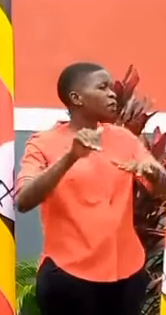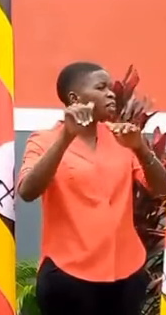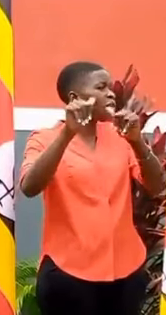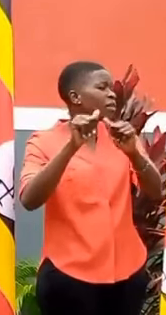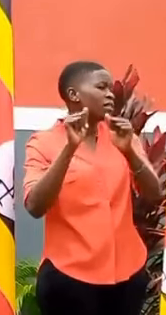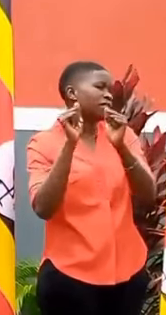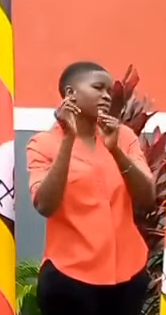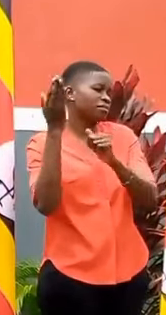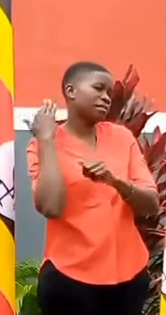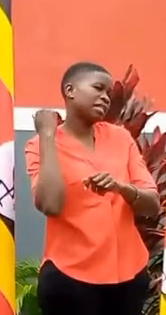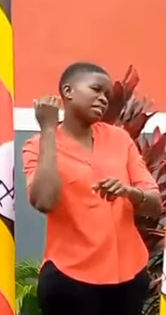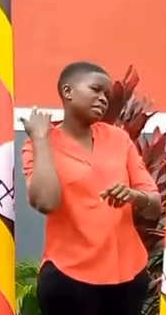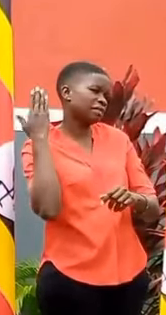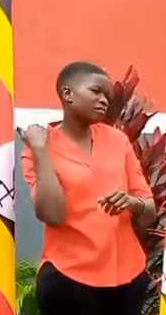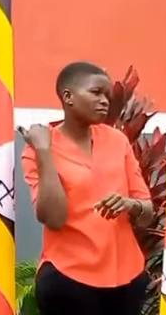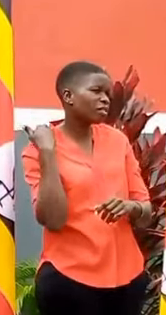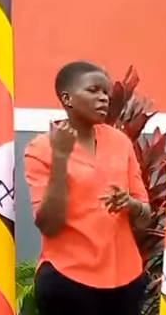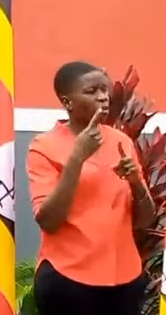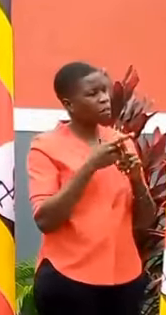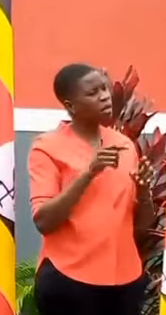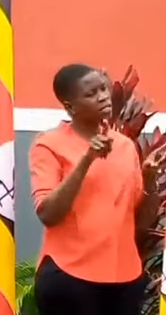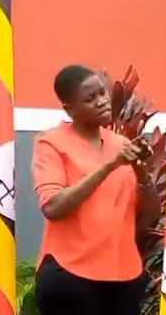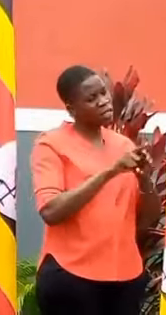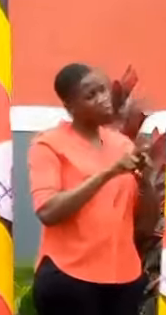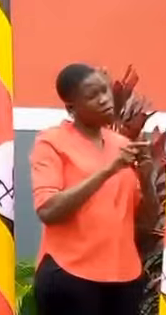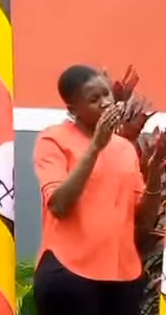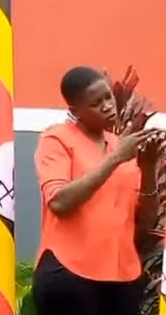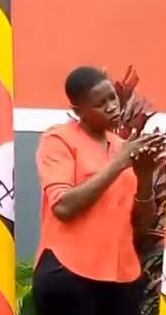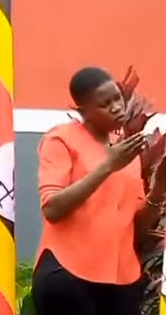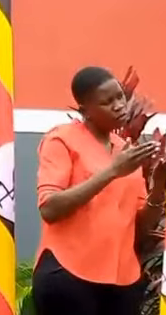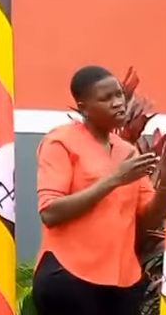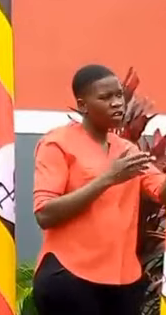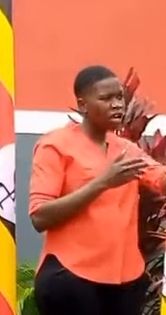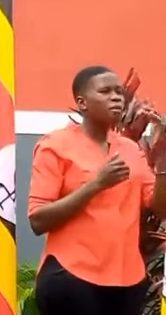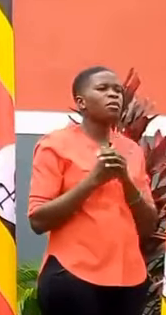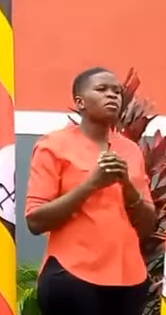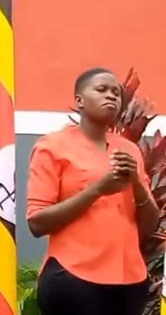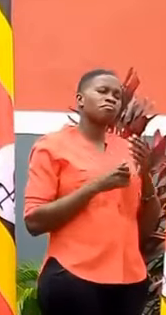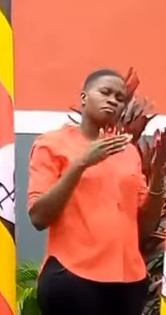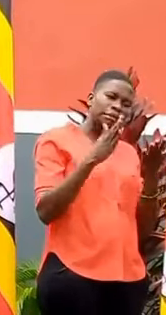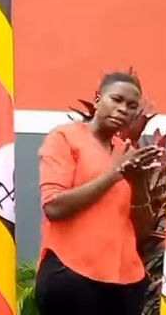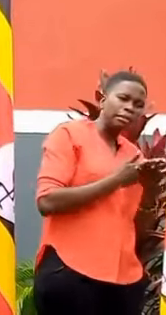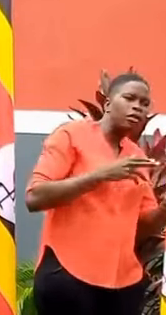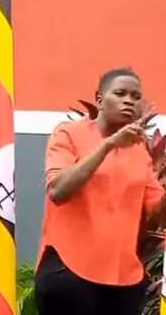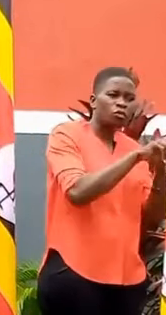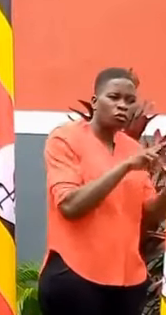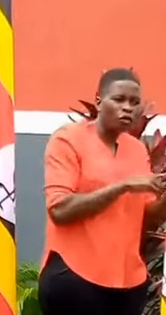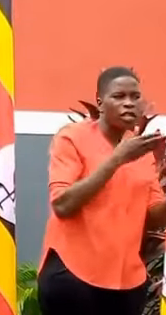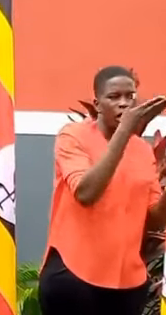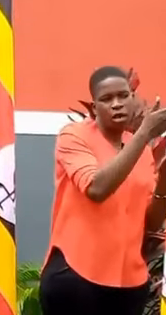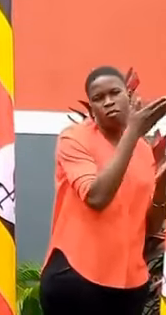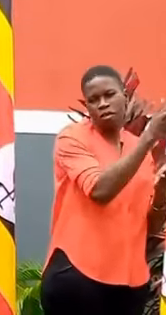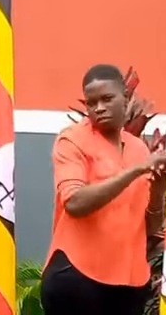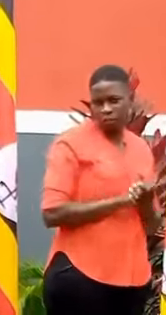Nakinku, era tubadde tulikodinga naye n'abayimbi abava e Kasese mu situdiyo yaffe awo Mugeto okumala emyaka egisukka mu ebiri.